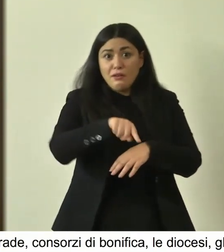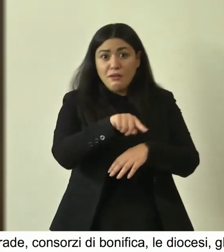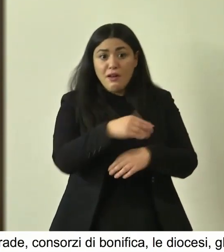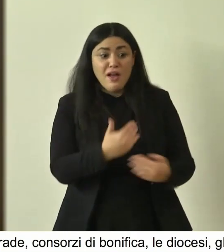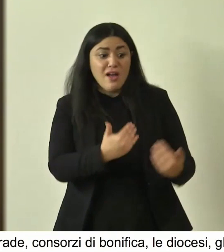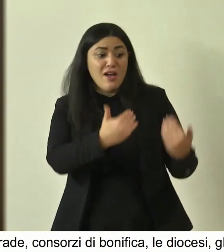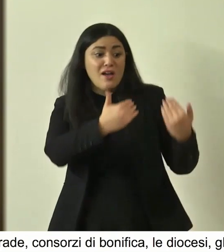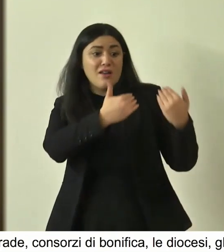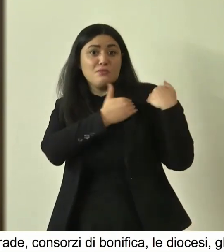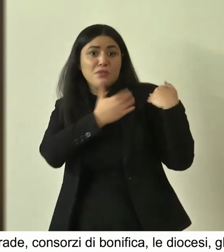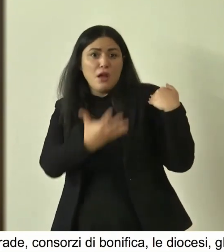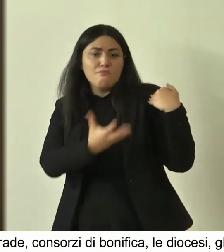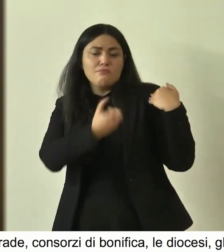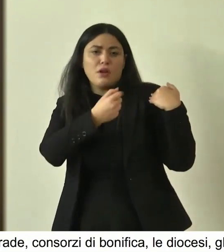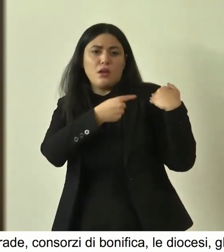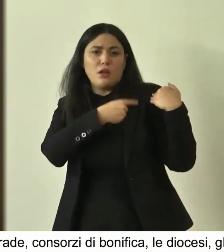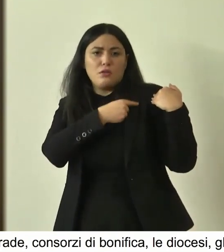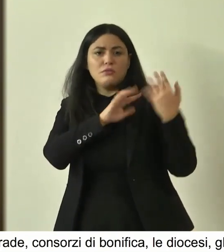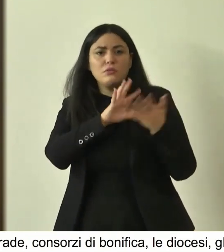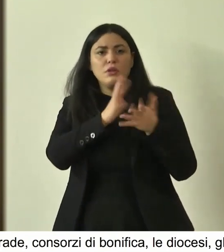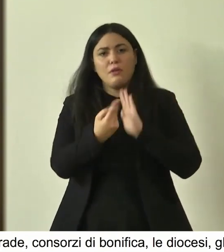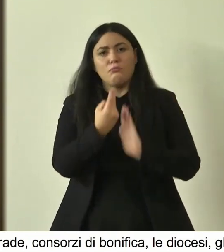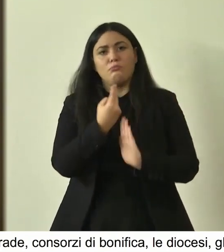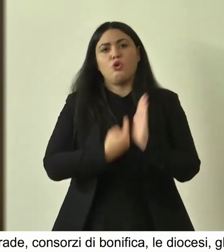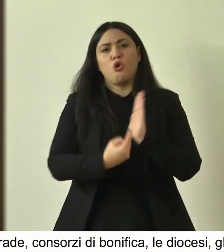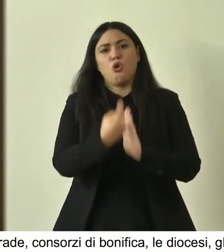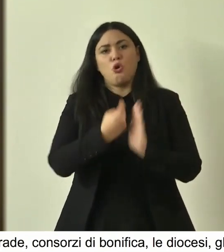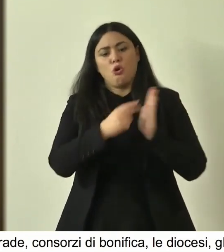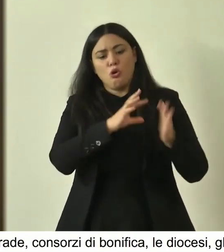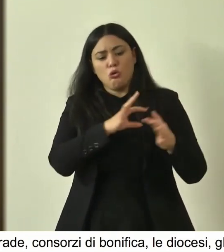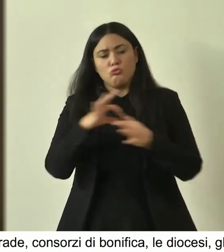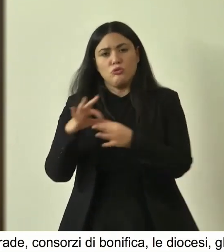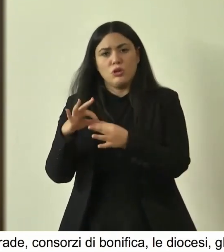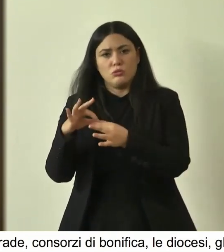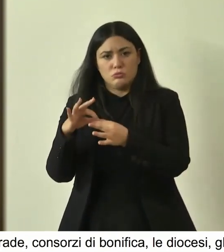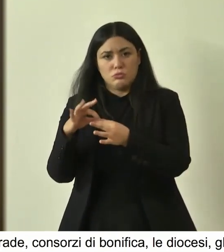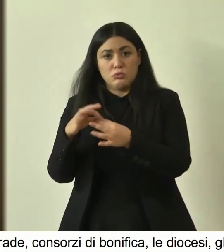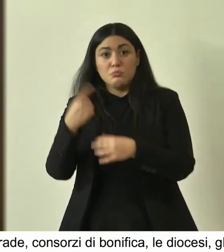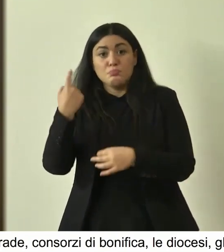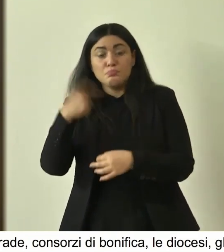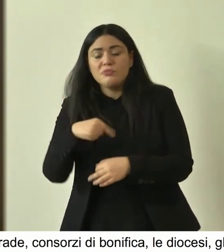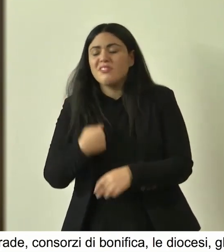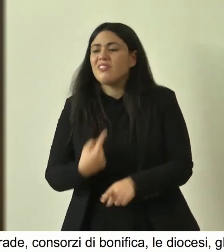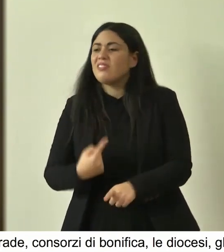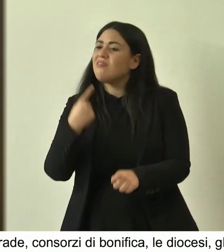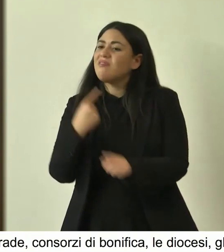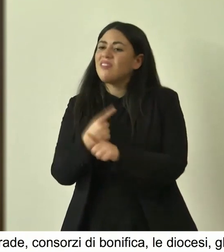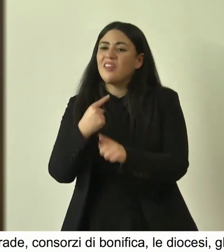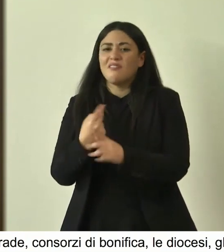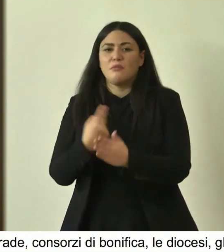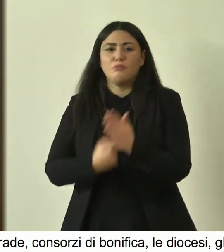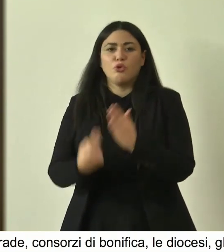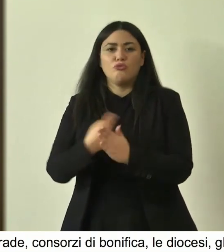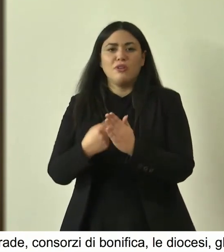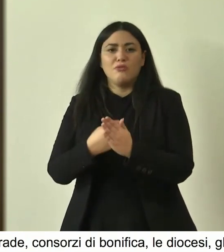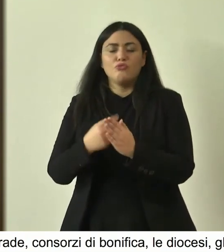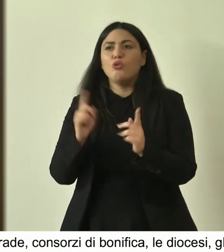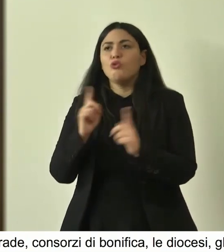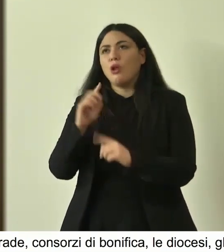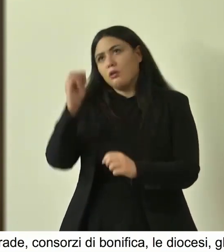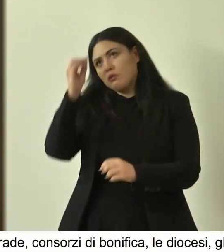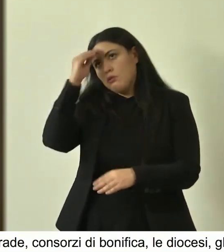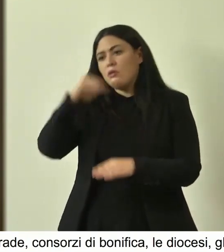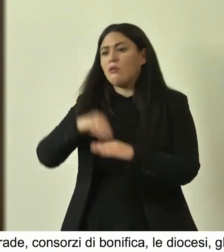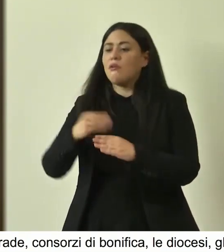dimensione progettuale. La forestazione deve essere un progetto, non può essere un piantare degli alberi, come ho